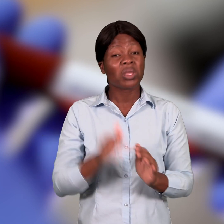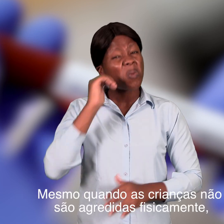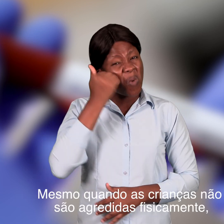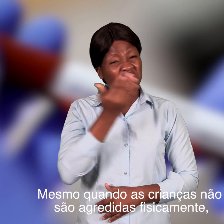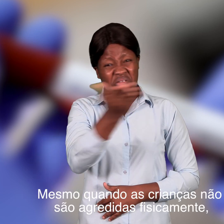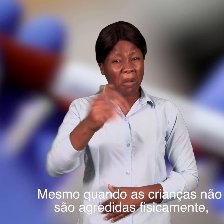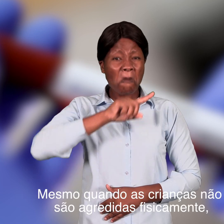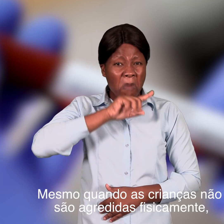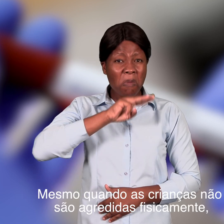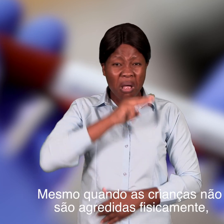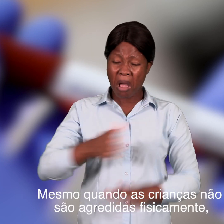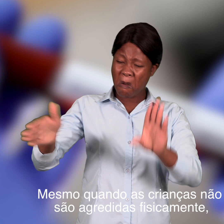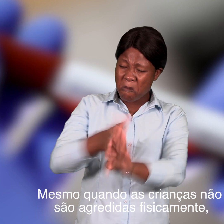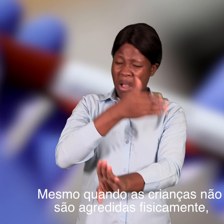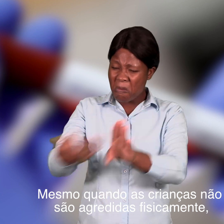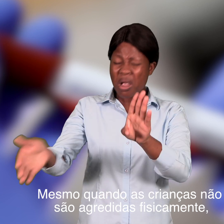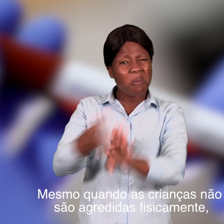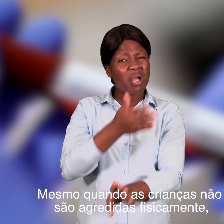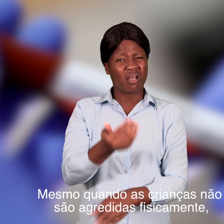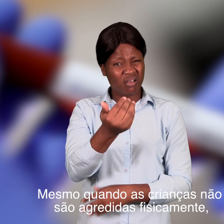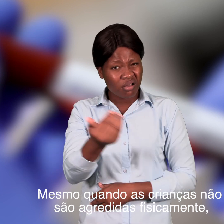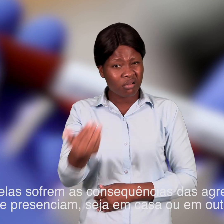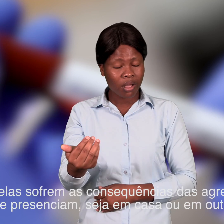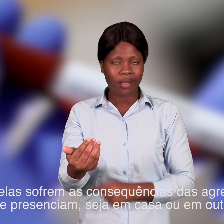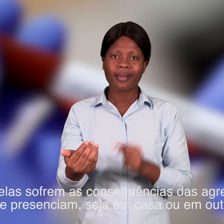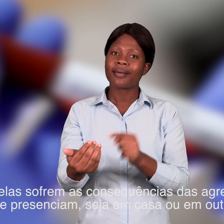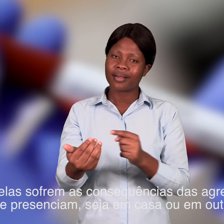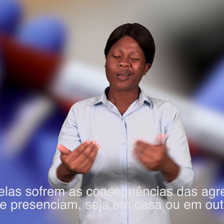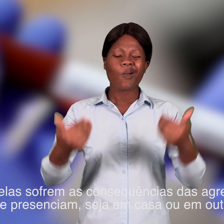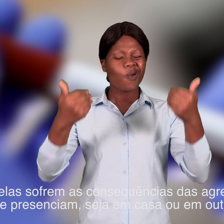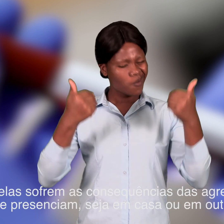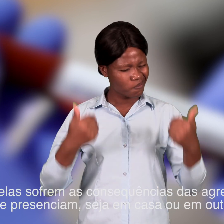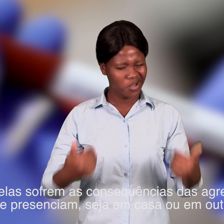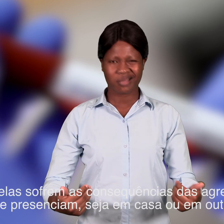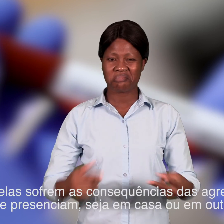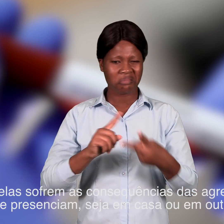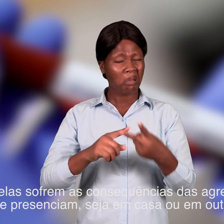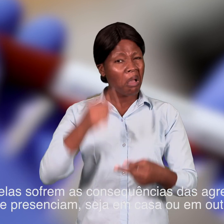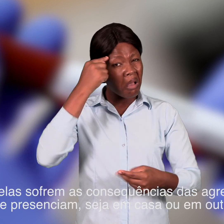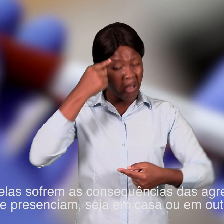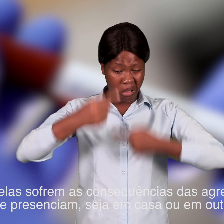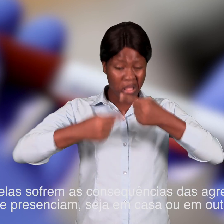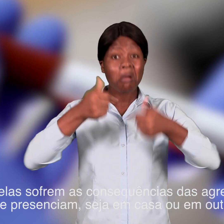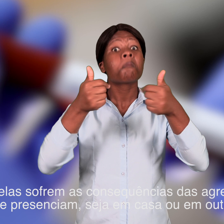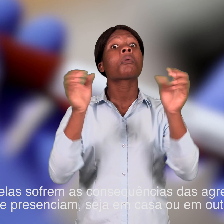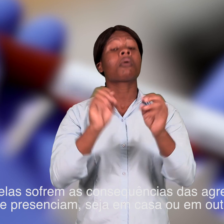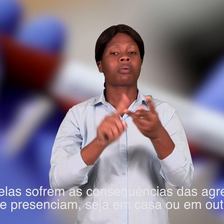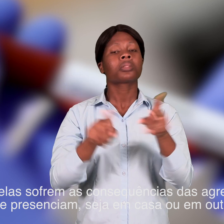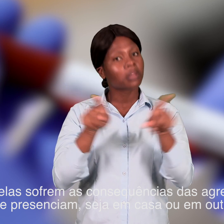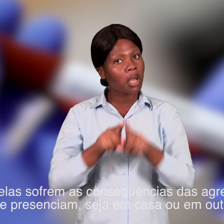Mesmo quando as crianças não são agredidas fisicamente, elas sofrem as consequências das agressões que presenciam, seja em casa